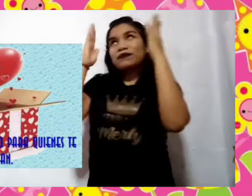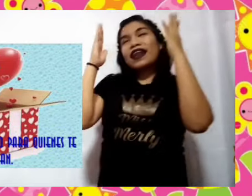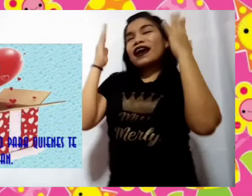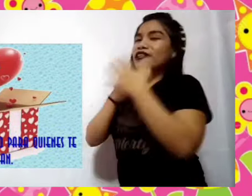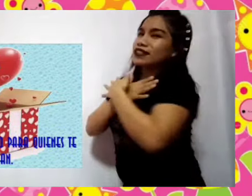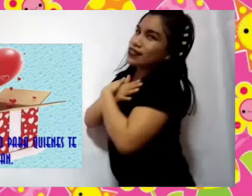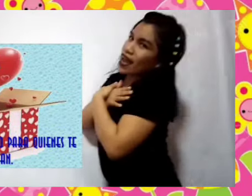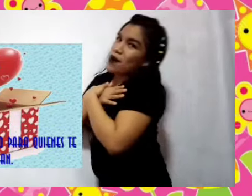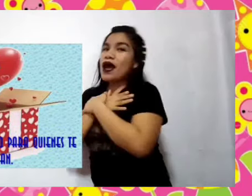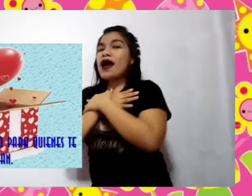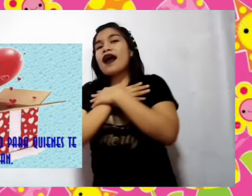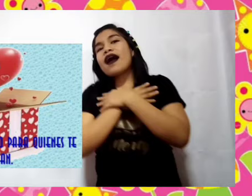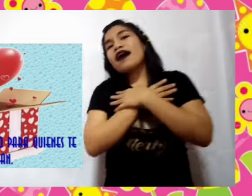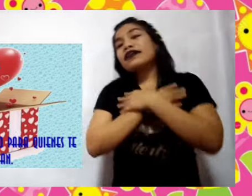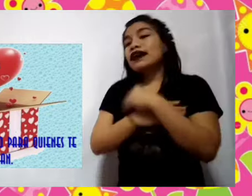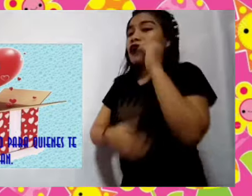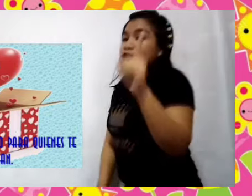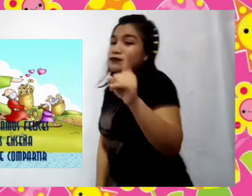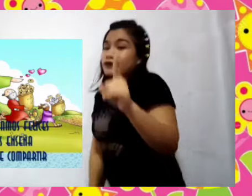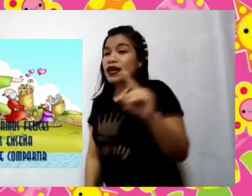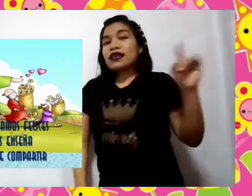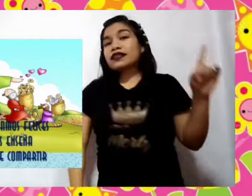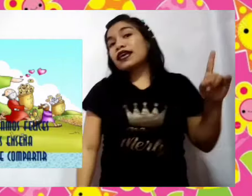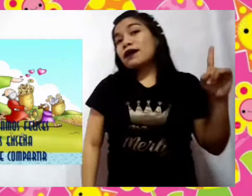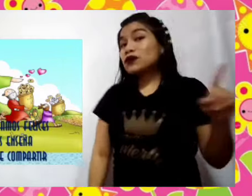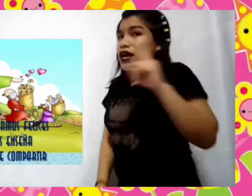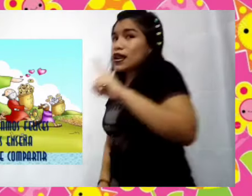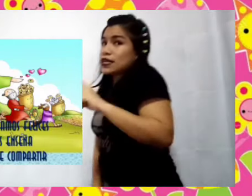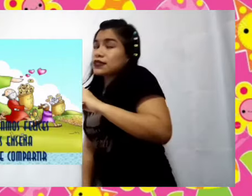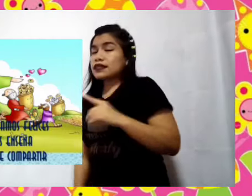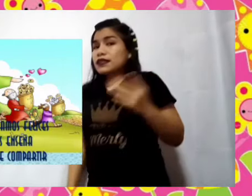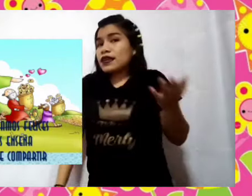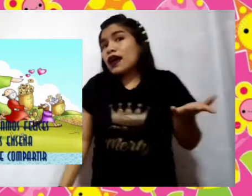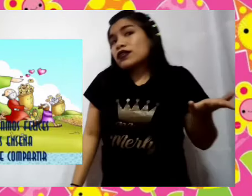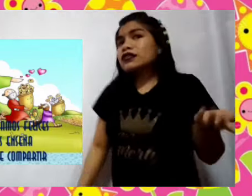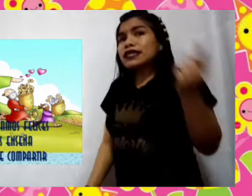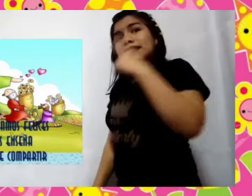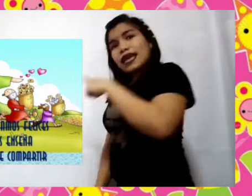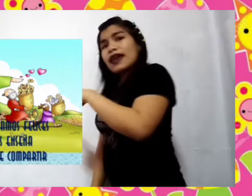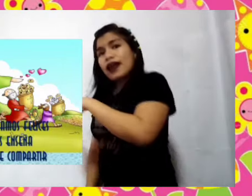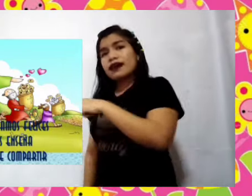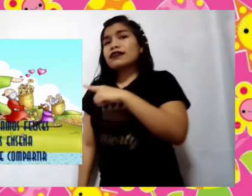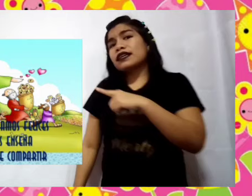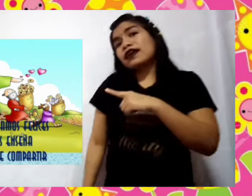para quienes te aman. Para que seamos felices, Jesús nos enseña que hay que